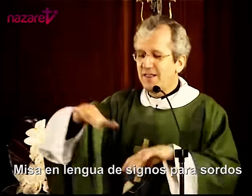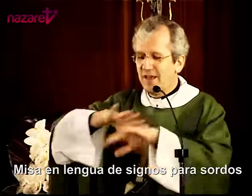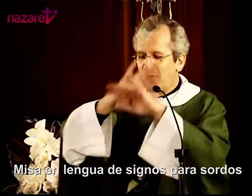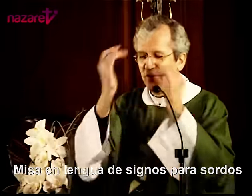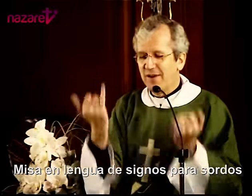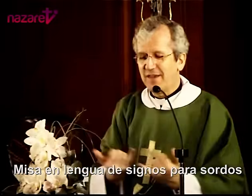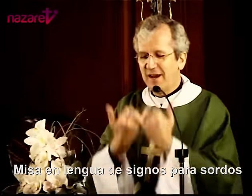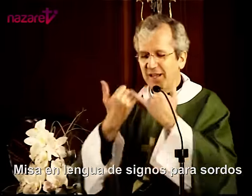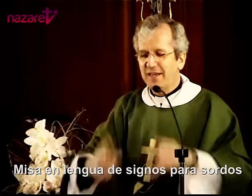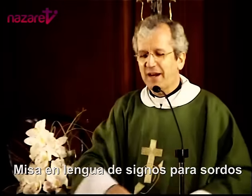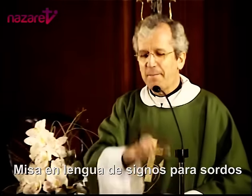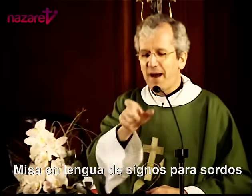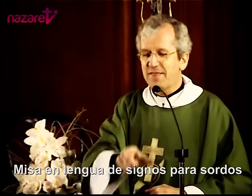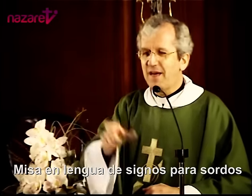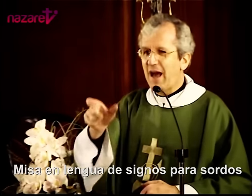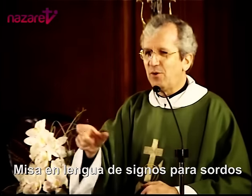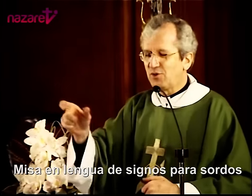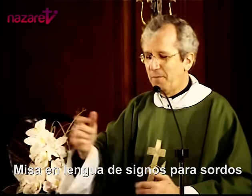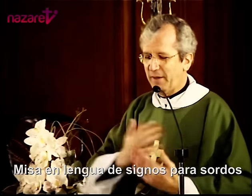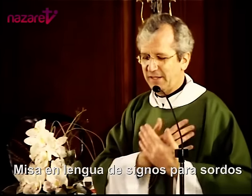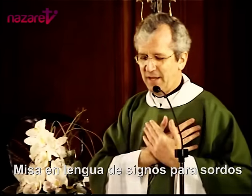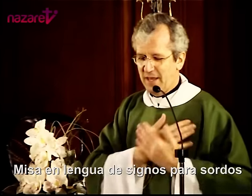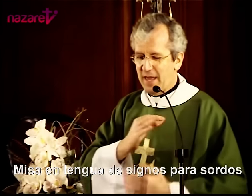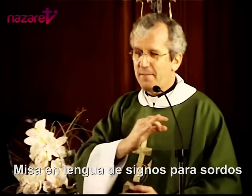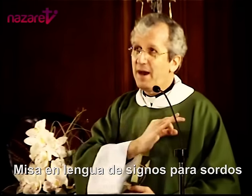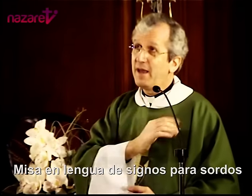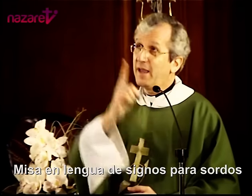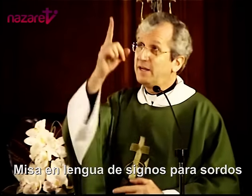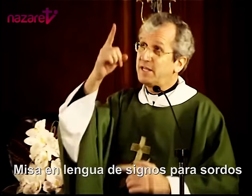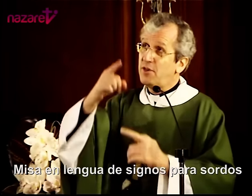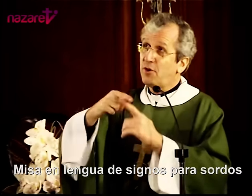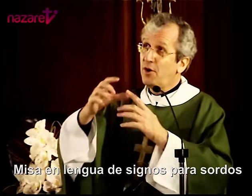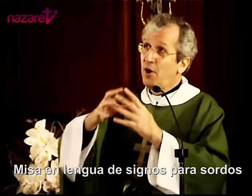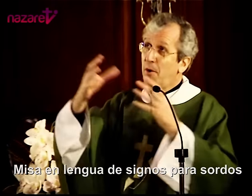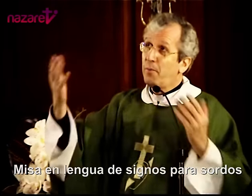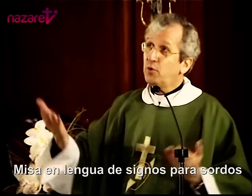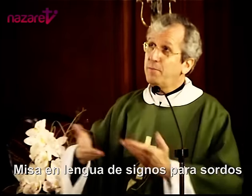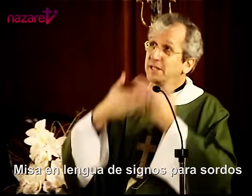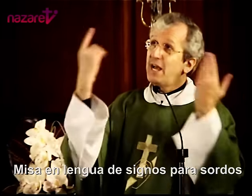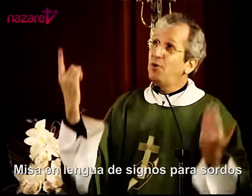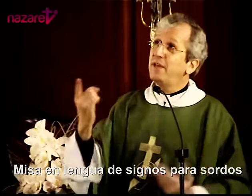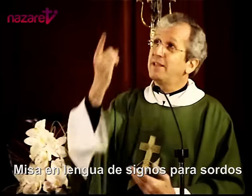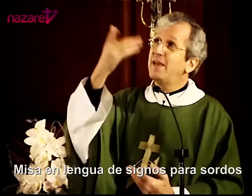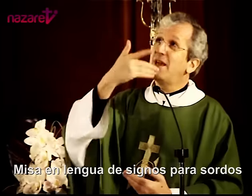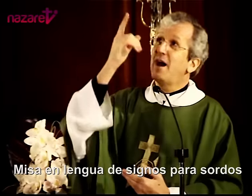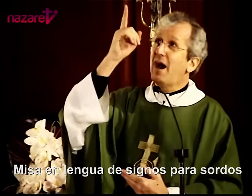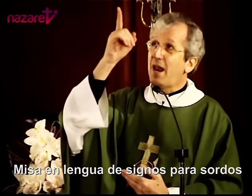cielo y en la tierra paz a los hombres que ama el Señor. Por tu inmensa gloria te